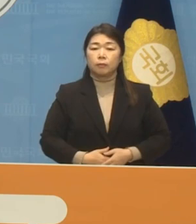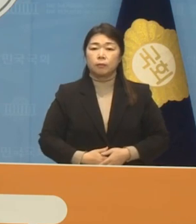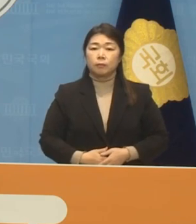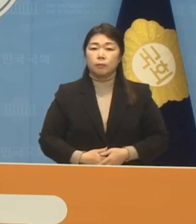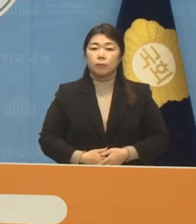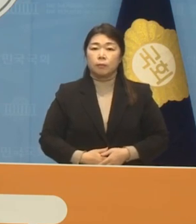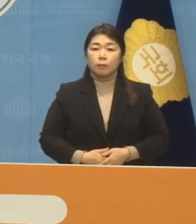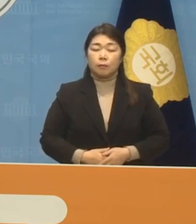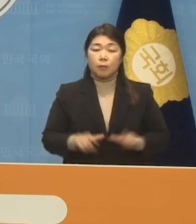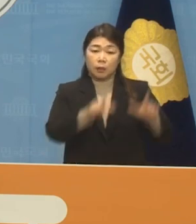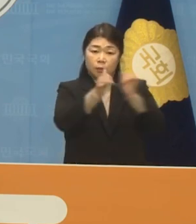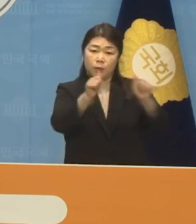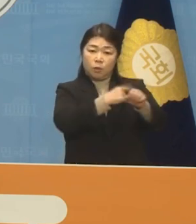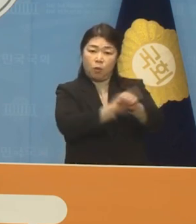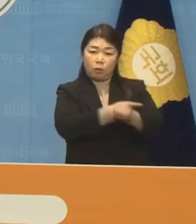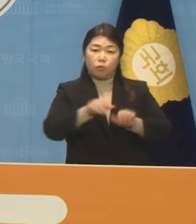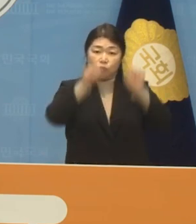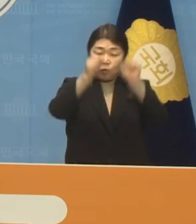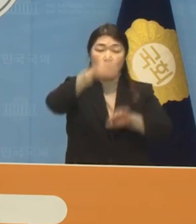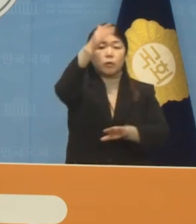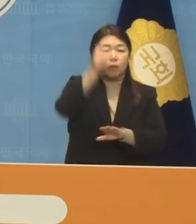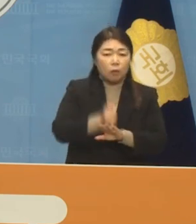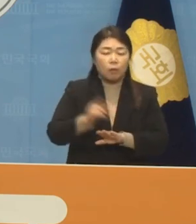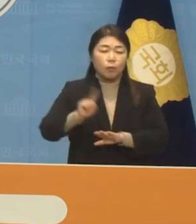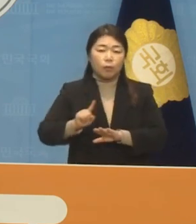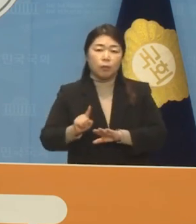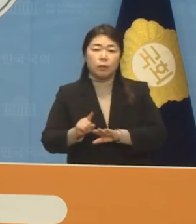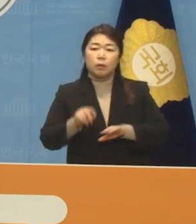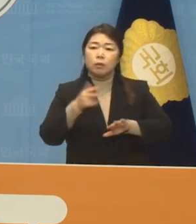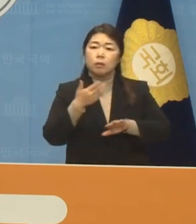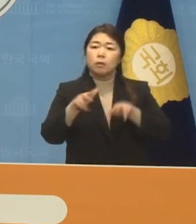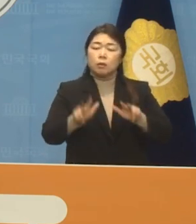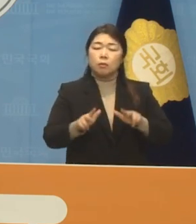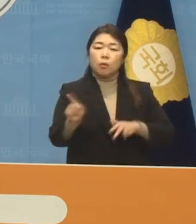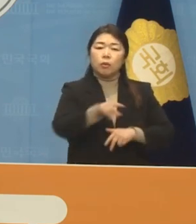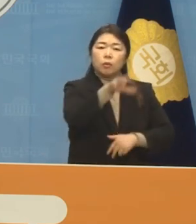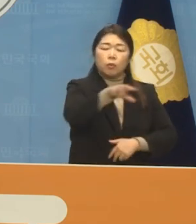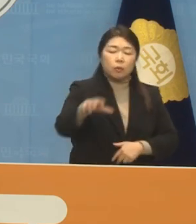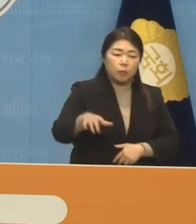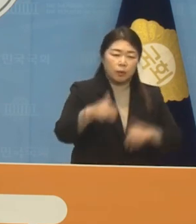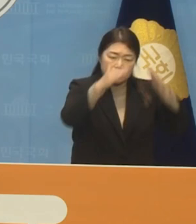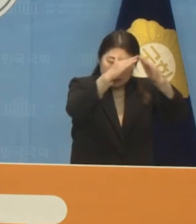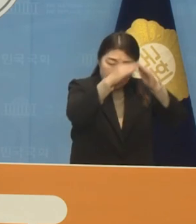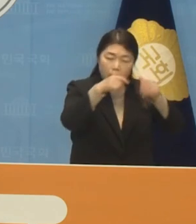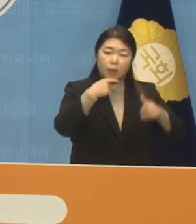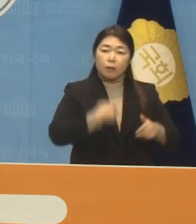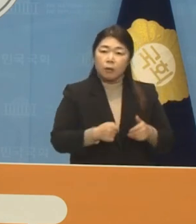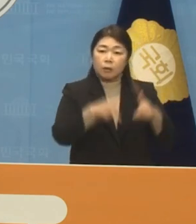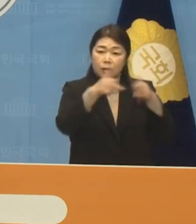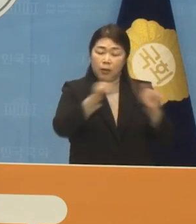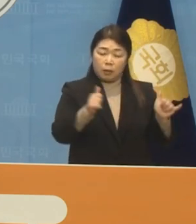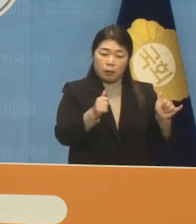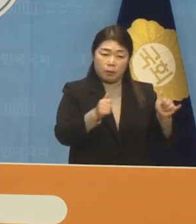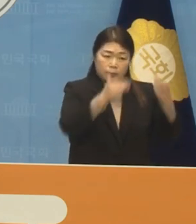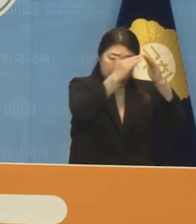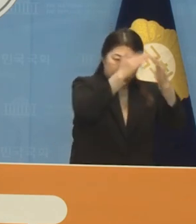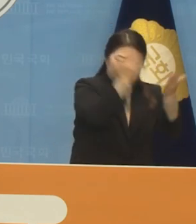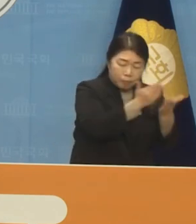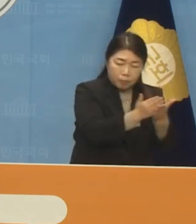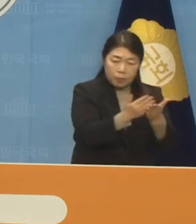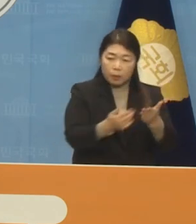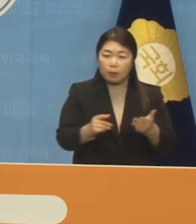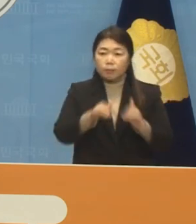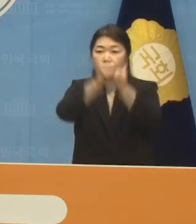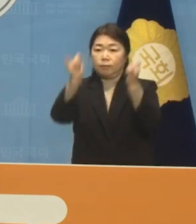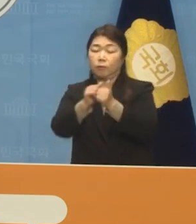시민권 운동의 결과는 지금 어디에선가 집안에 갇혀있던 장애인이 사회로 나오게 하는